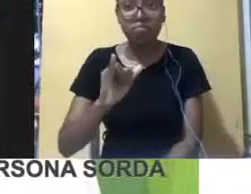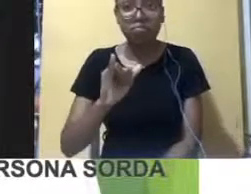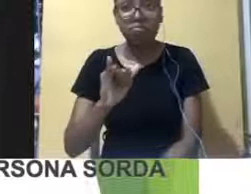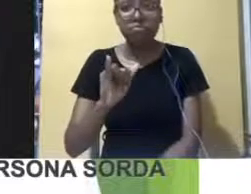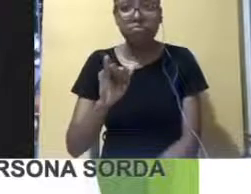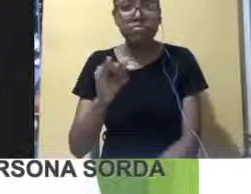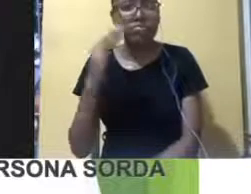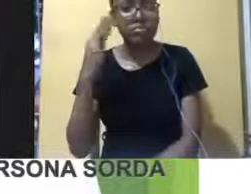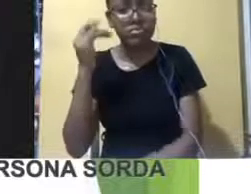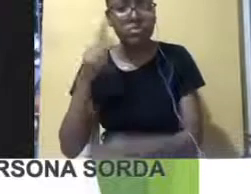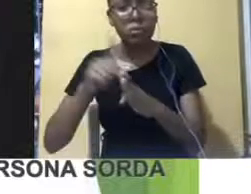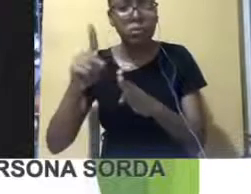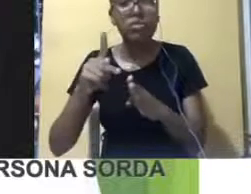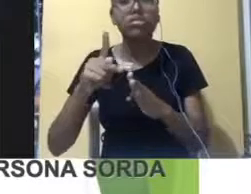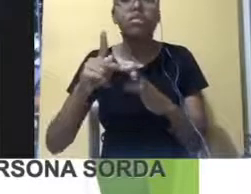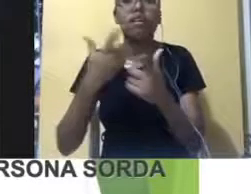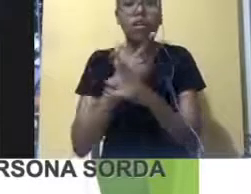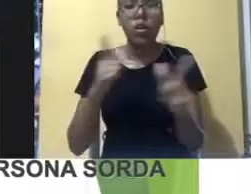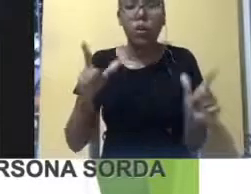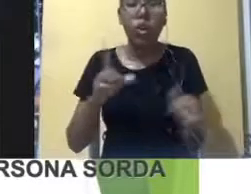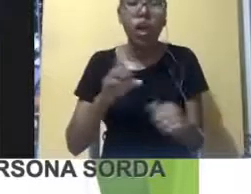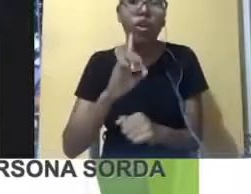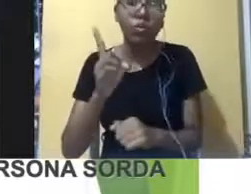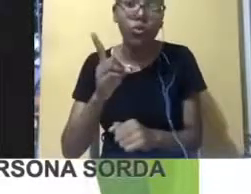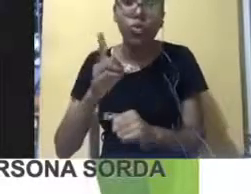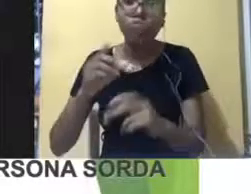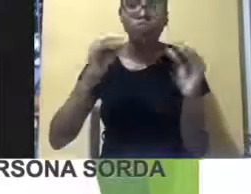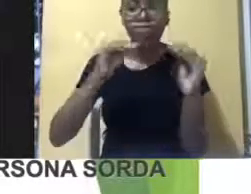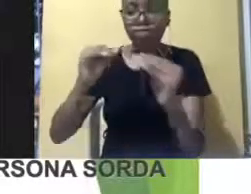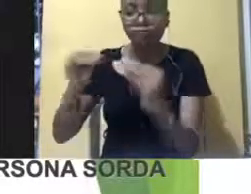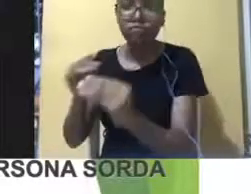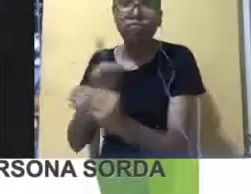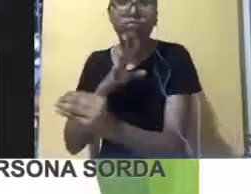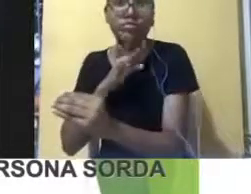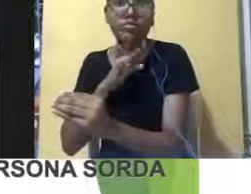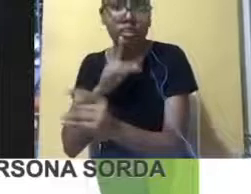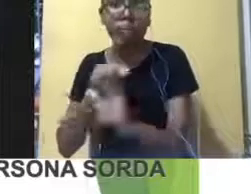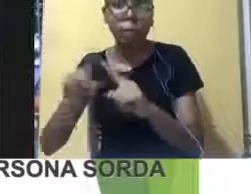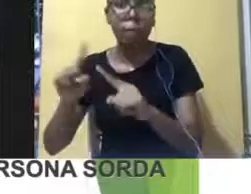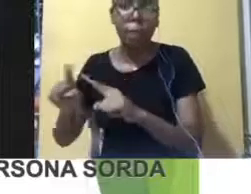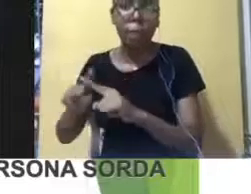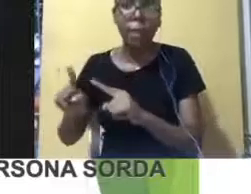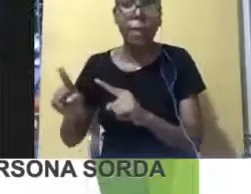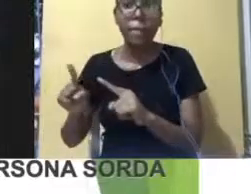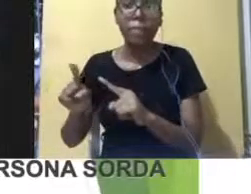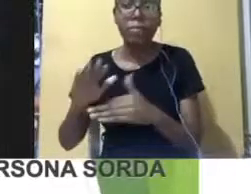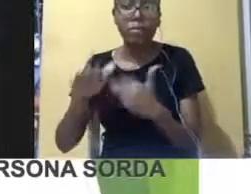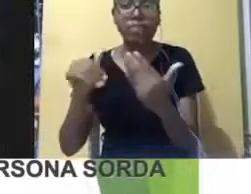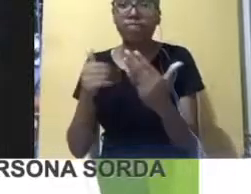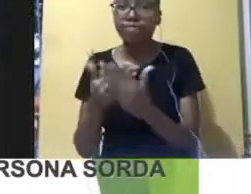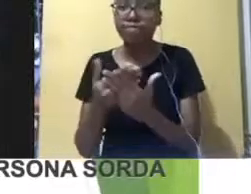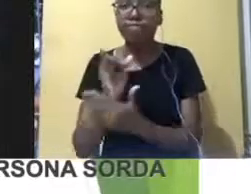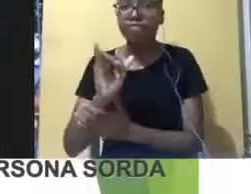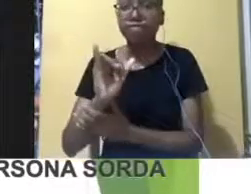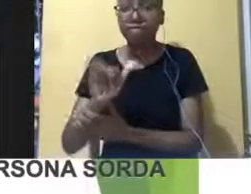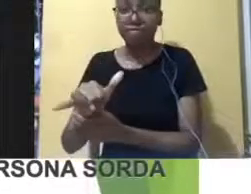lenguaje, que vaya temprano a la escuela, donde se le enseñan a los niños a articular, van adquiriendo el lenguaje. Bueno, toda aquella parte que tiene que ver